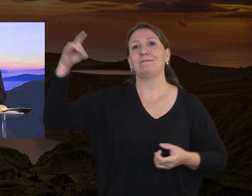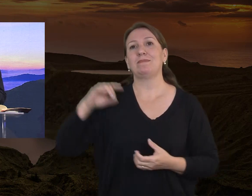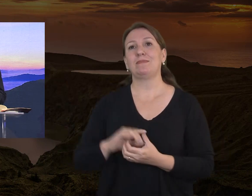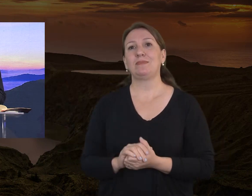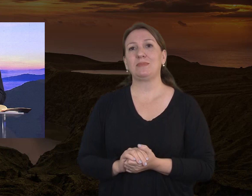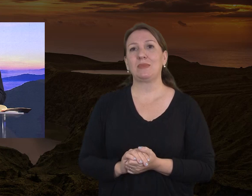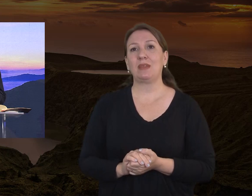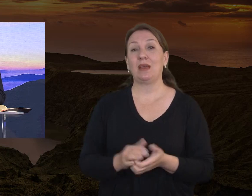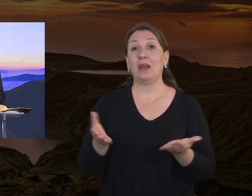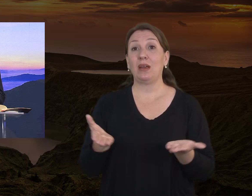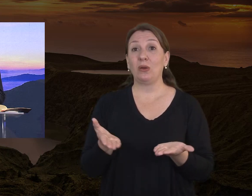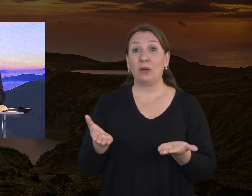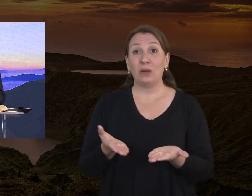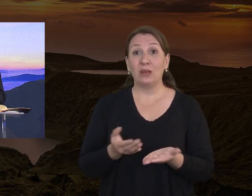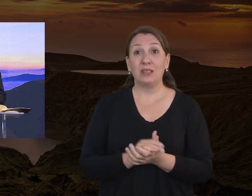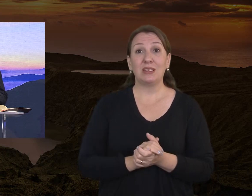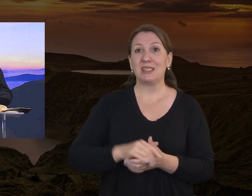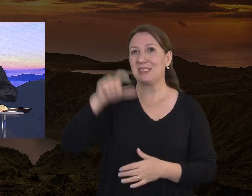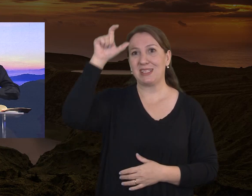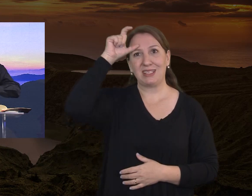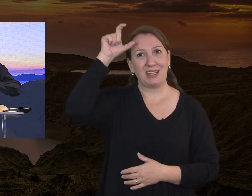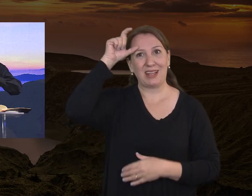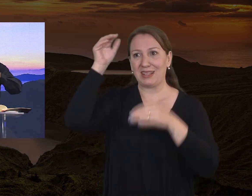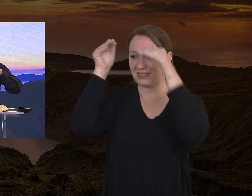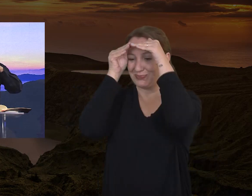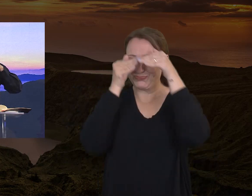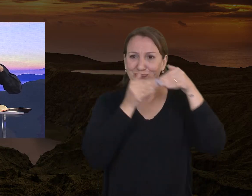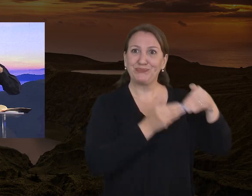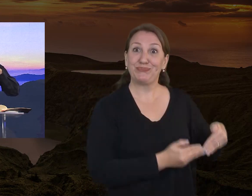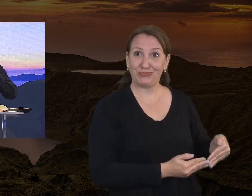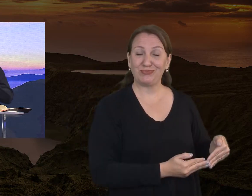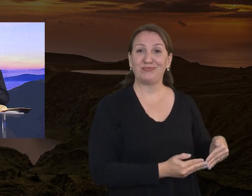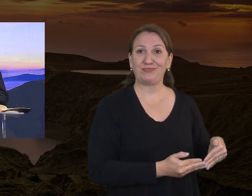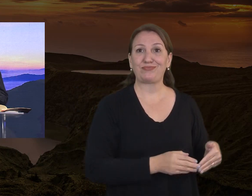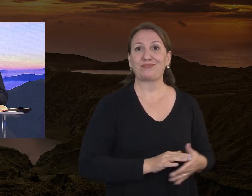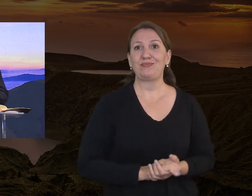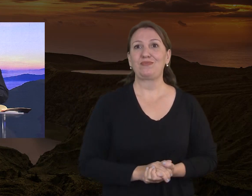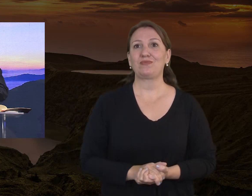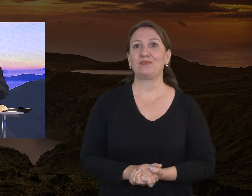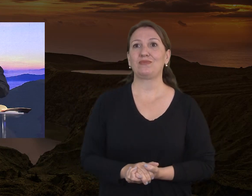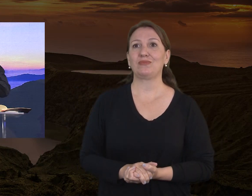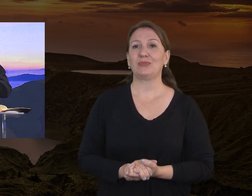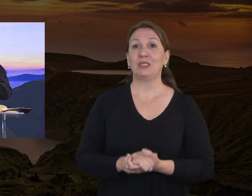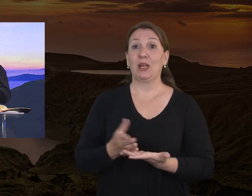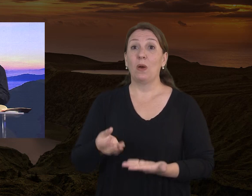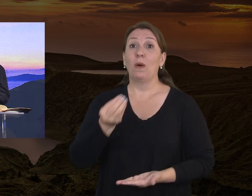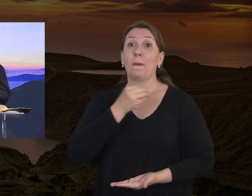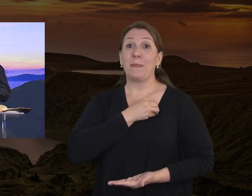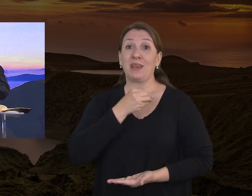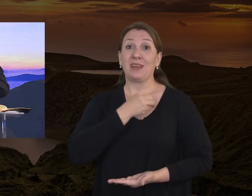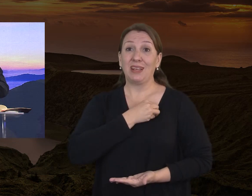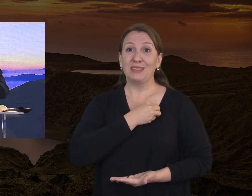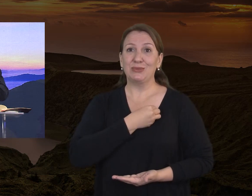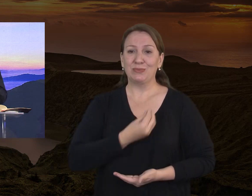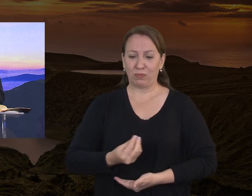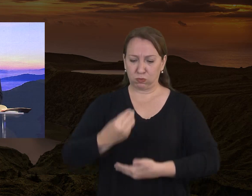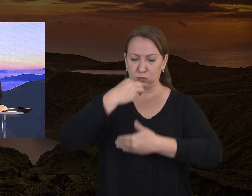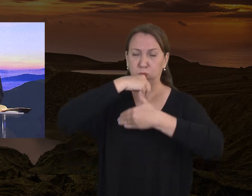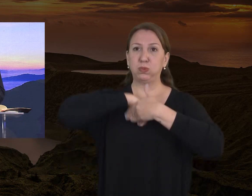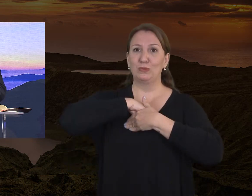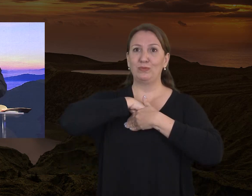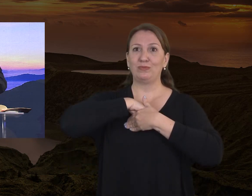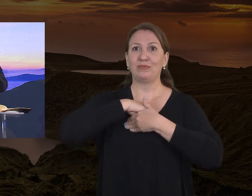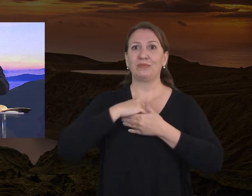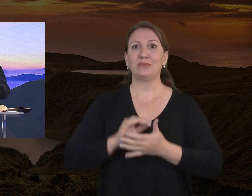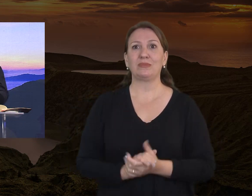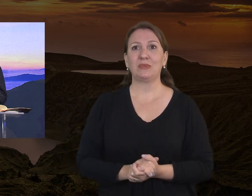dessa autoridade absoluta e única de Deus, essa parte né, o pecado entrou, a corrupção